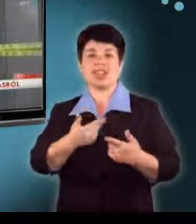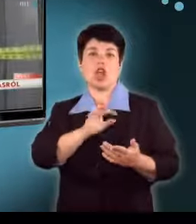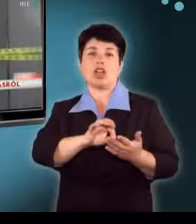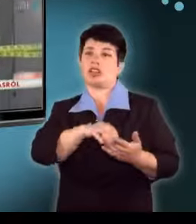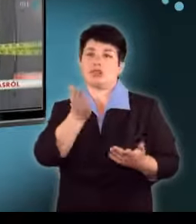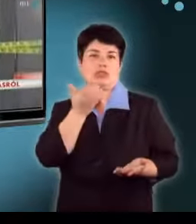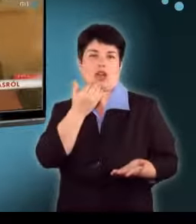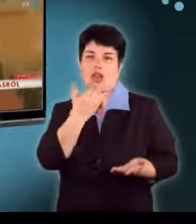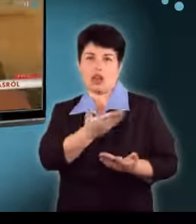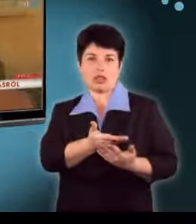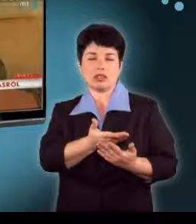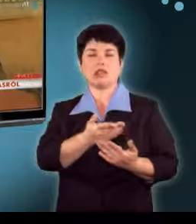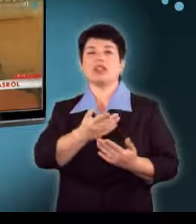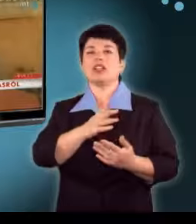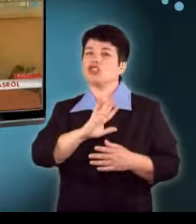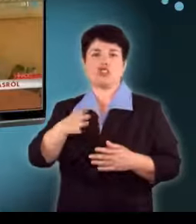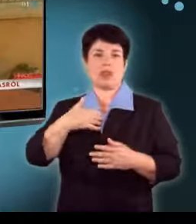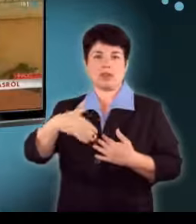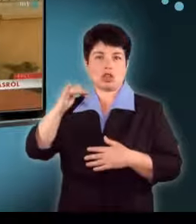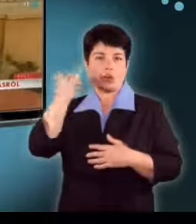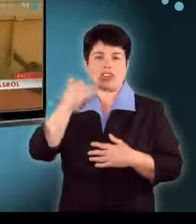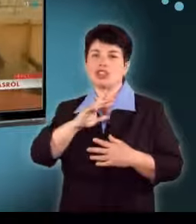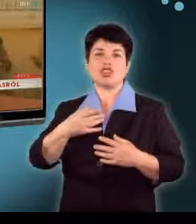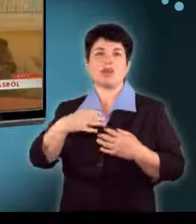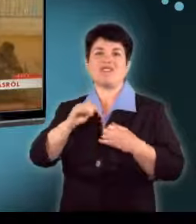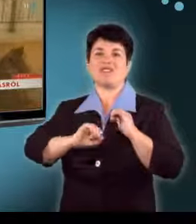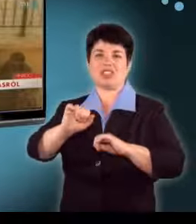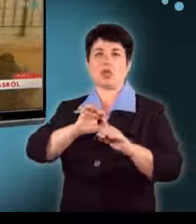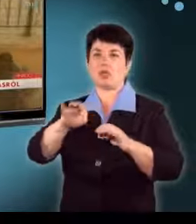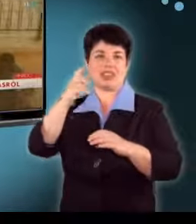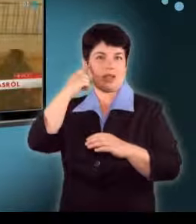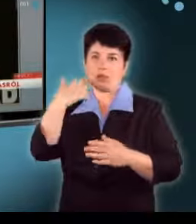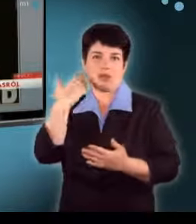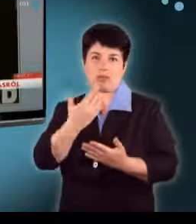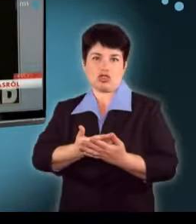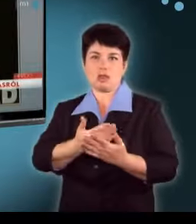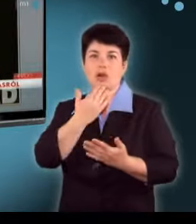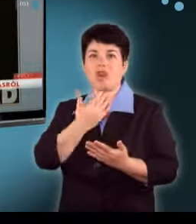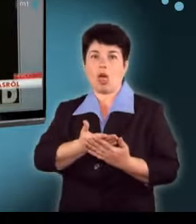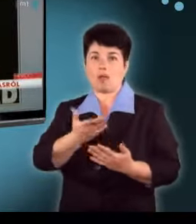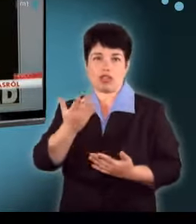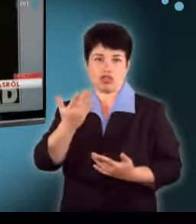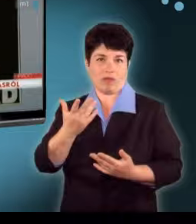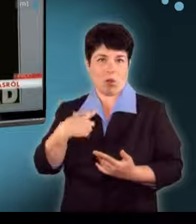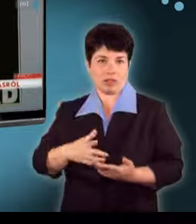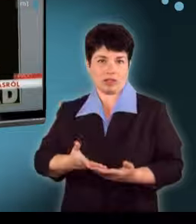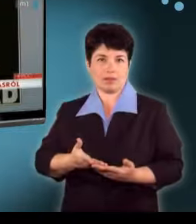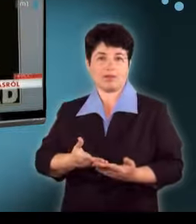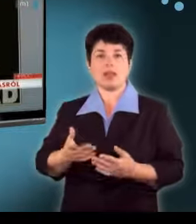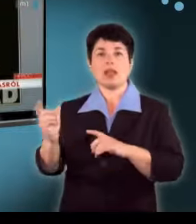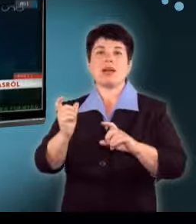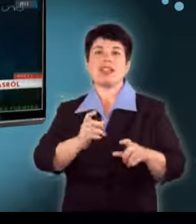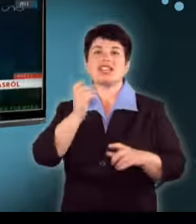ügyvéd nem tud beismerő vallomásról. Közben megérkezett Bolíviába a pénz, amiből haza tudják hozni Magyarosi